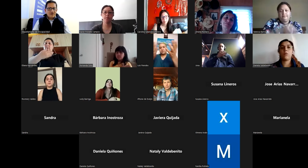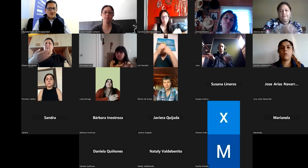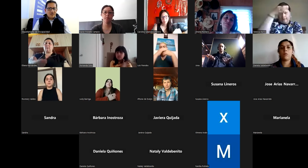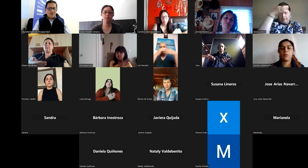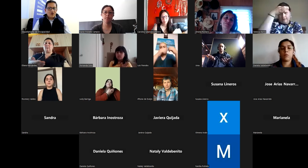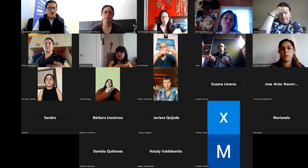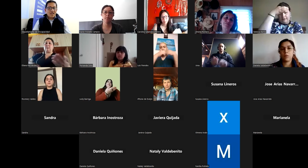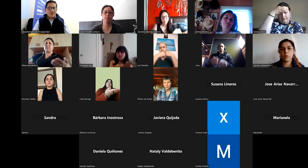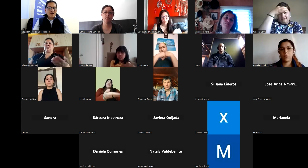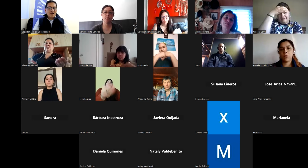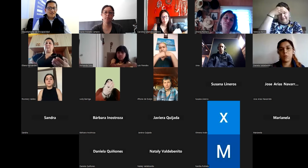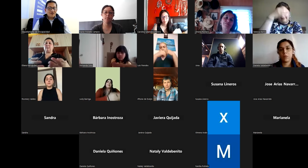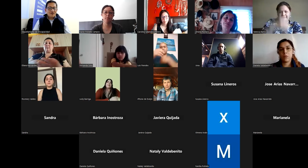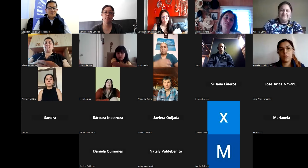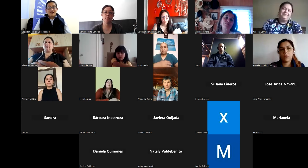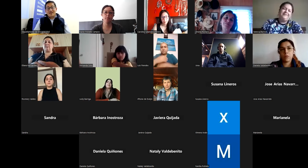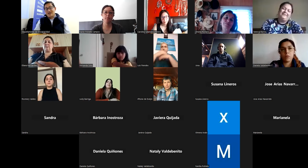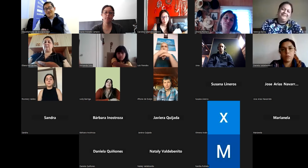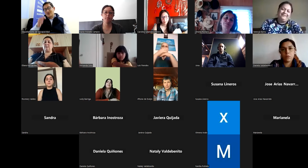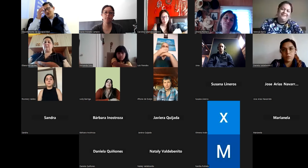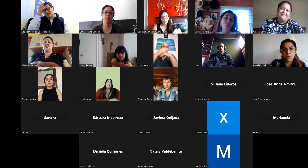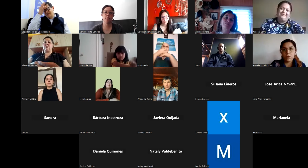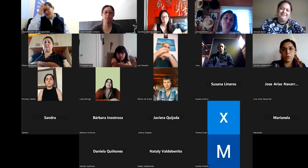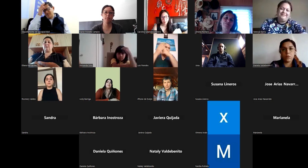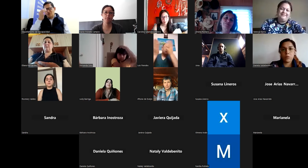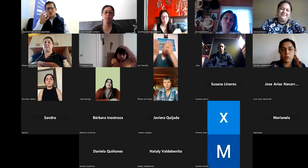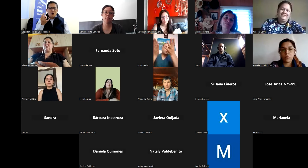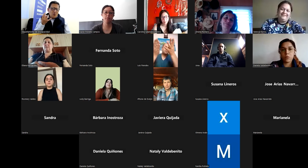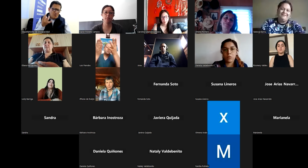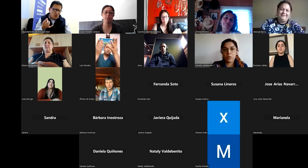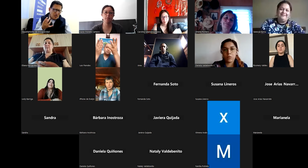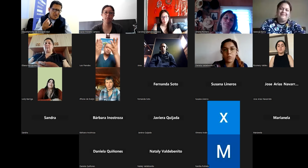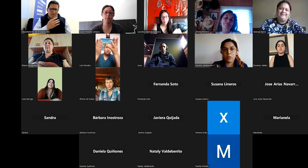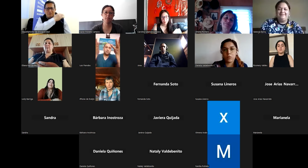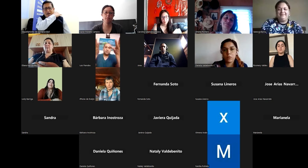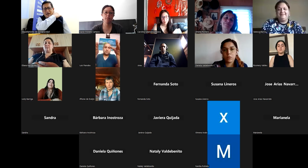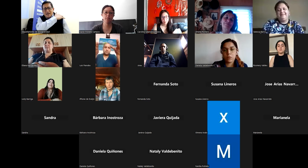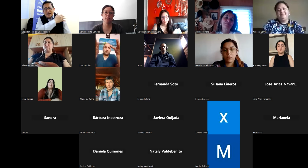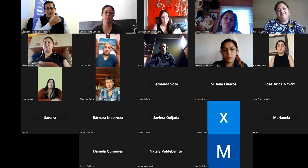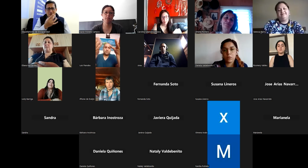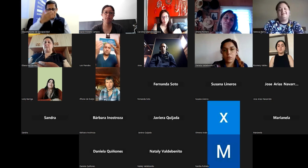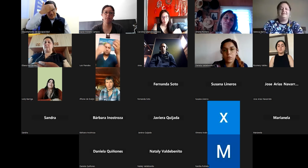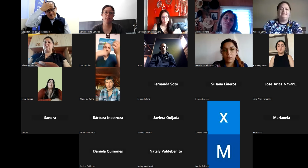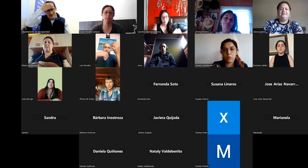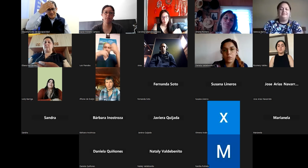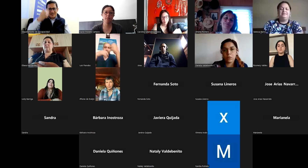cambiando el orden gramatical ¿cierto? ya ¿cierto? estoy enfermo me duele la espalda me duele la cabeza